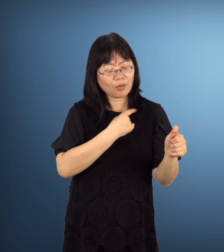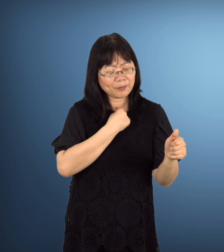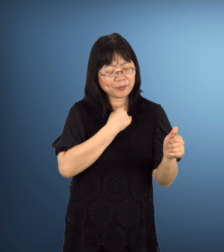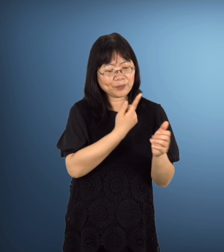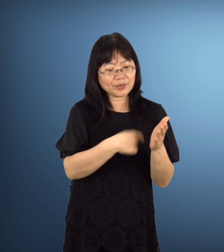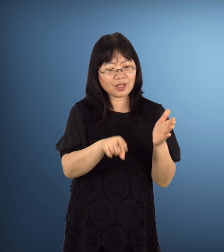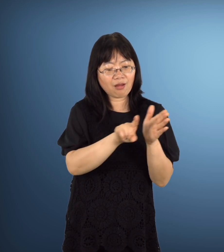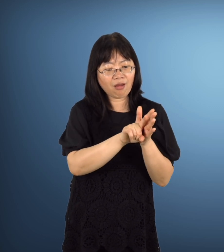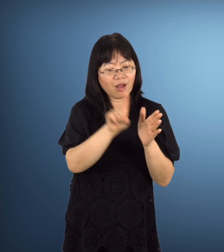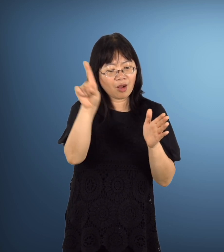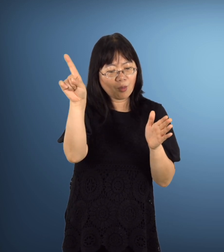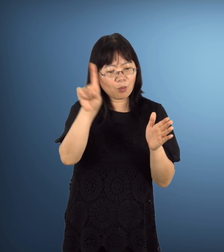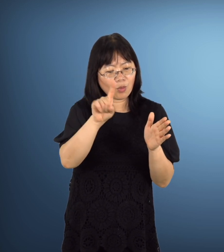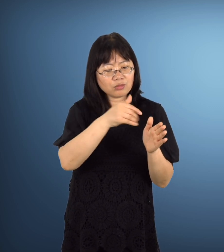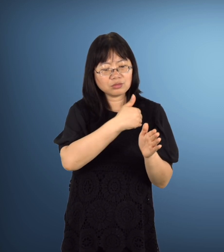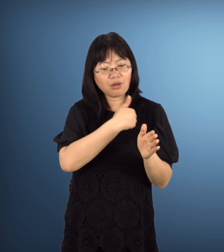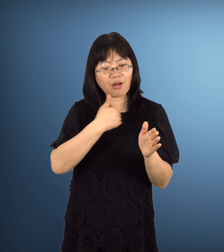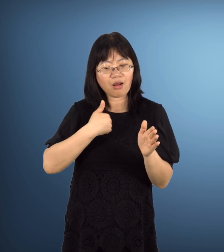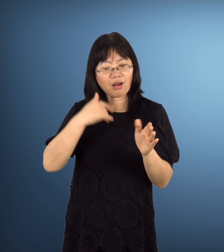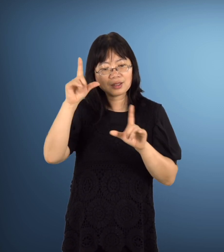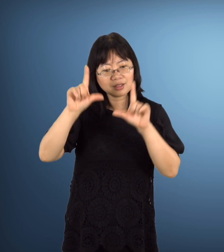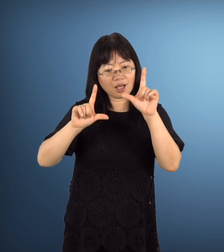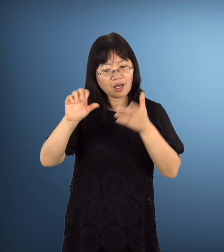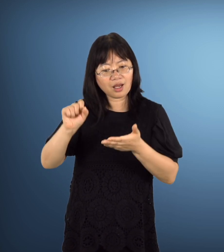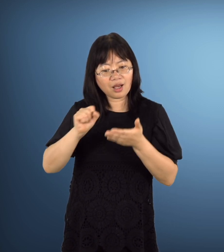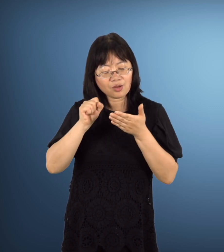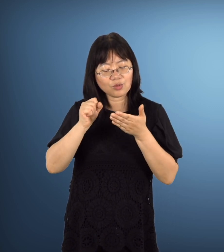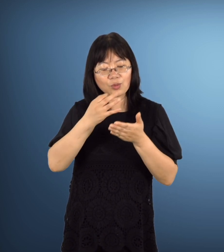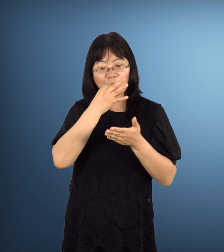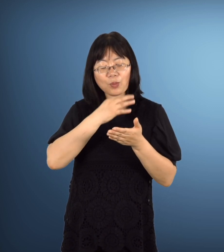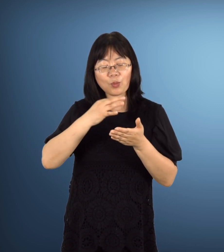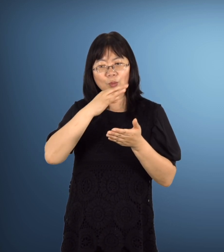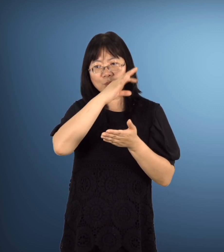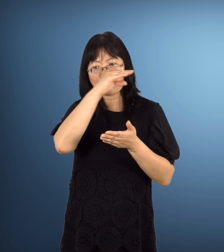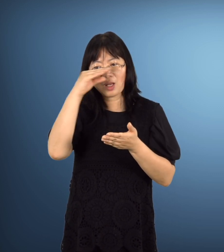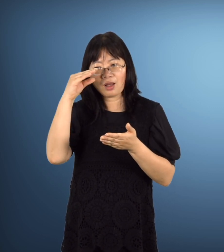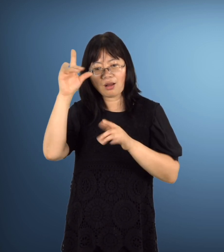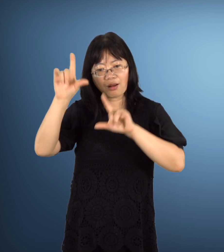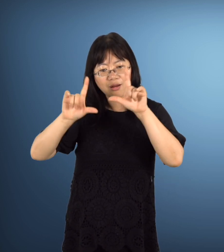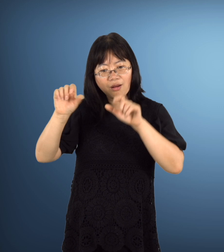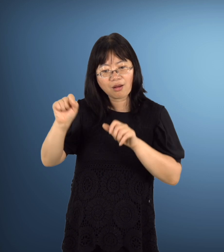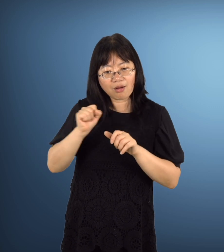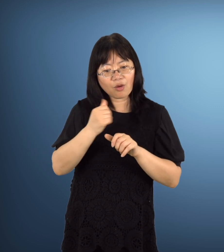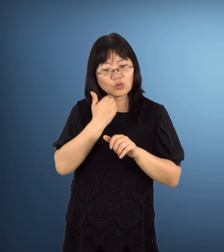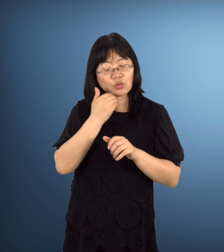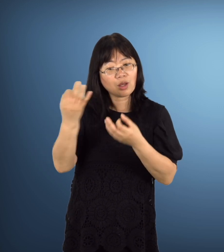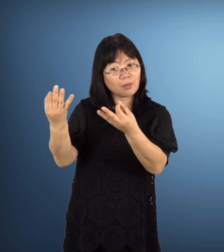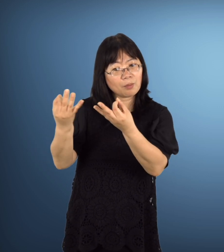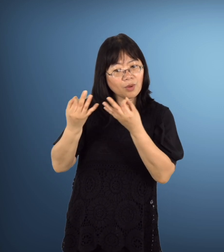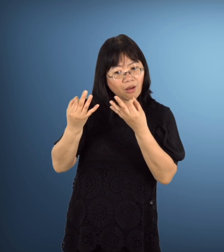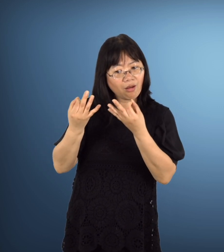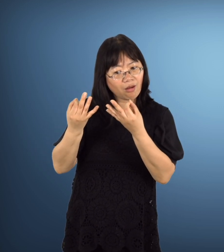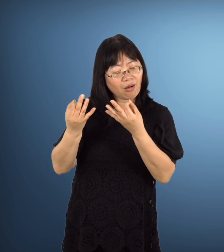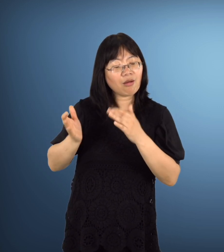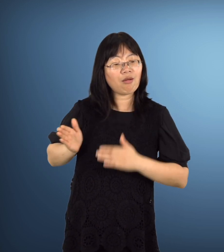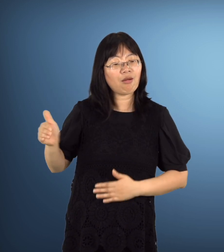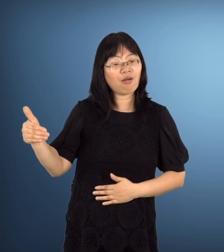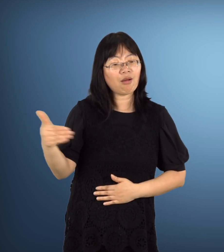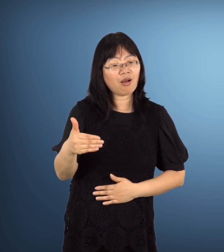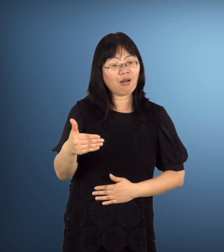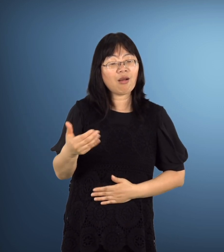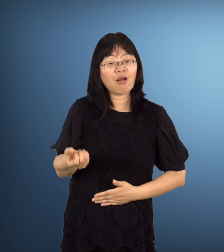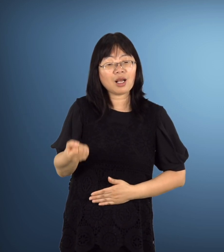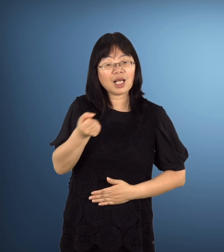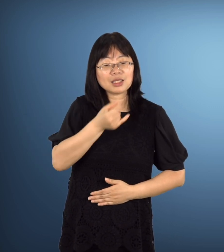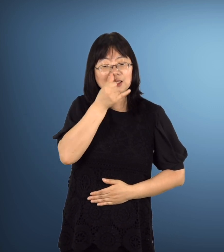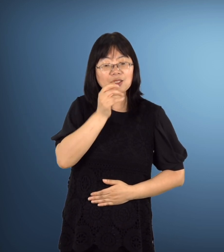보내어지려면 뭔가 떳떳한 상태에 있고 그래도 보란듯한 상태에 있고 누가 봐도 객관적으로